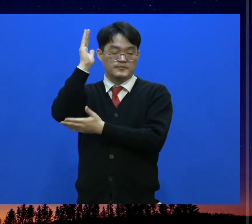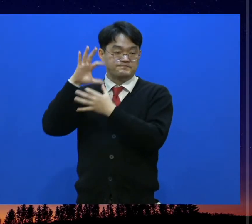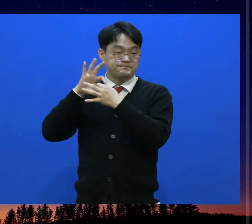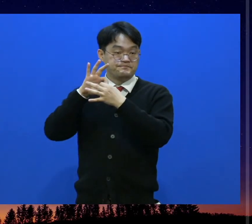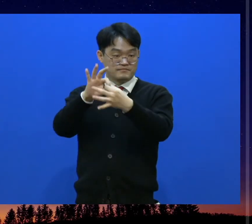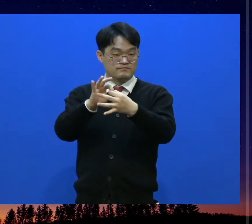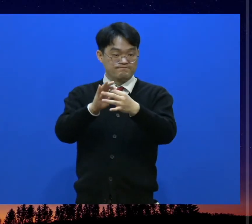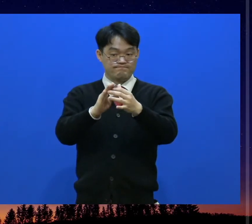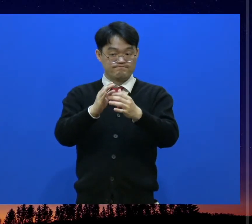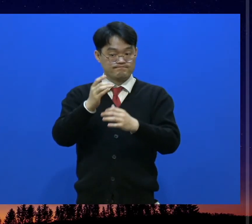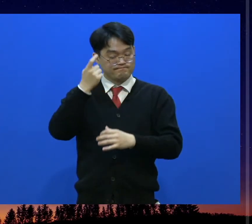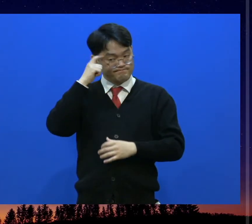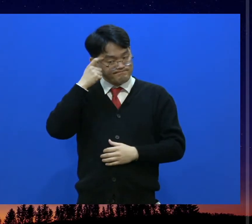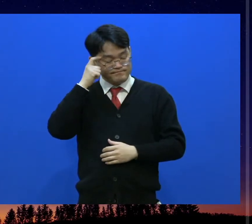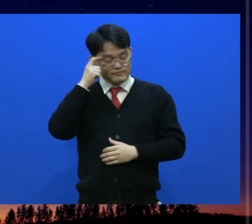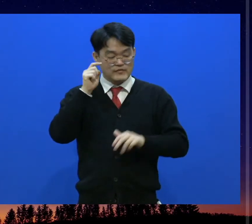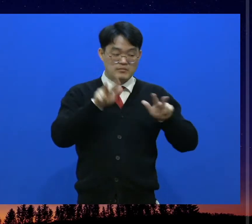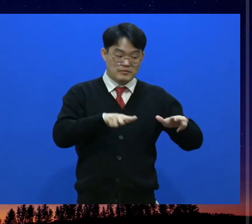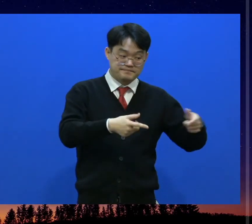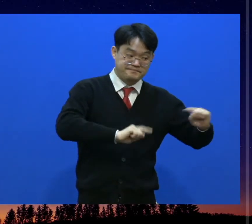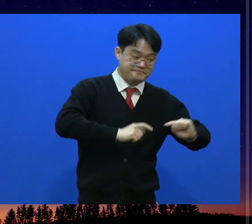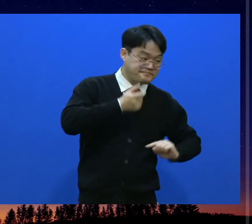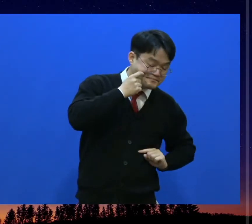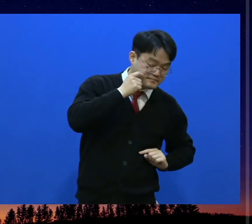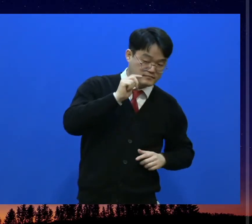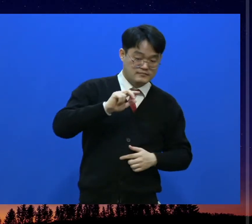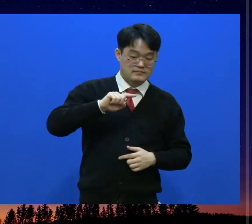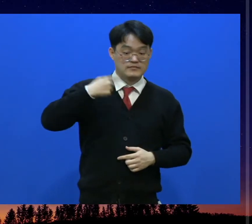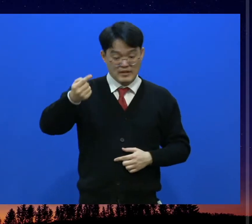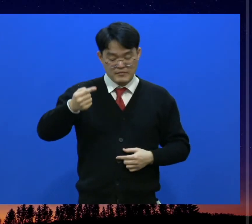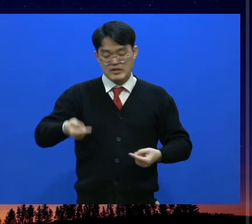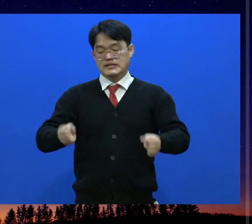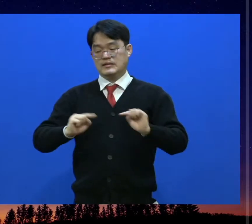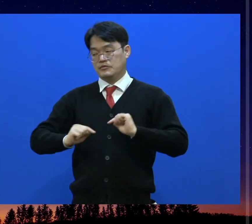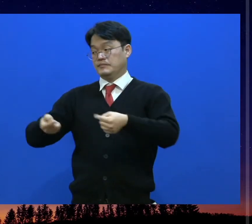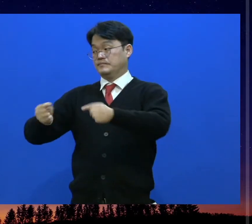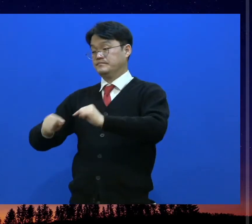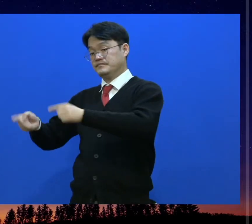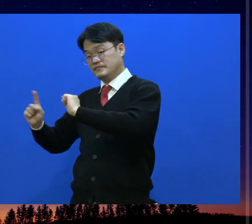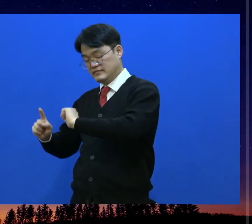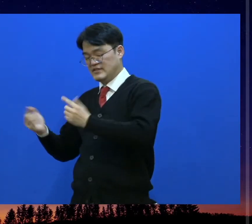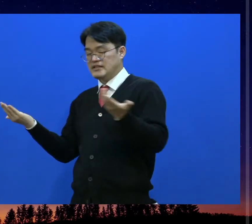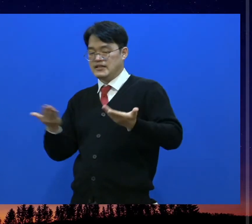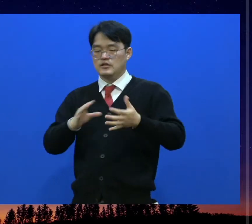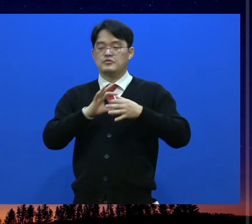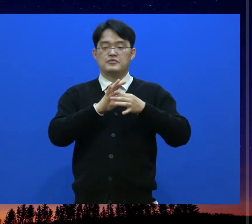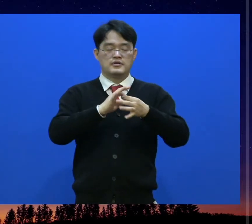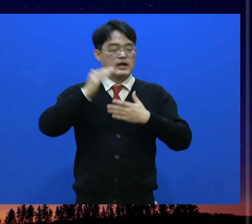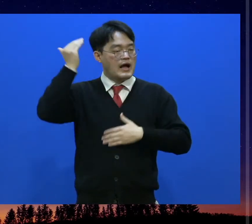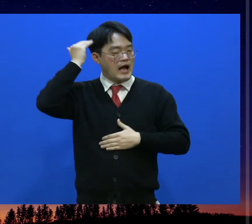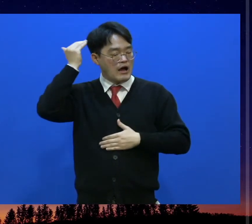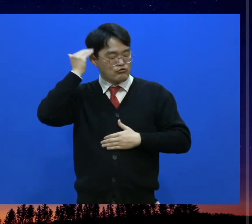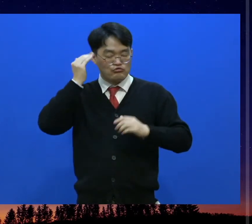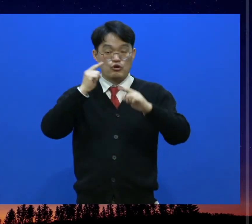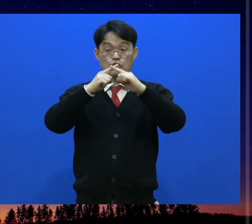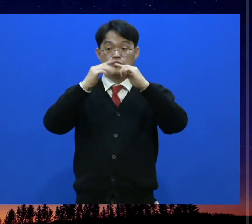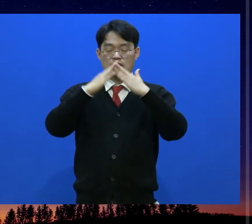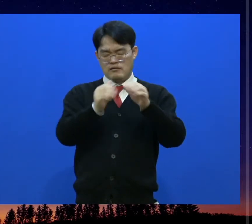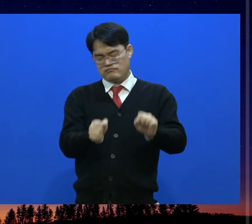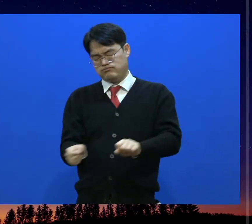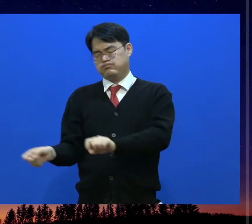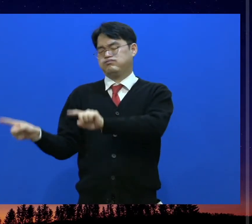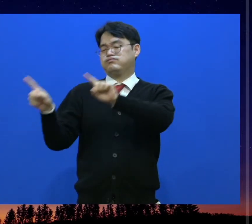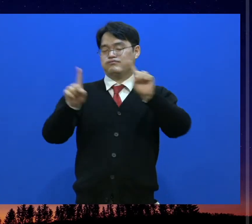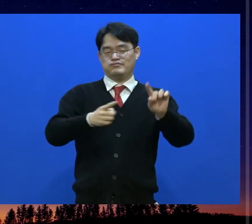오시는 분 다음에 또 오시고, 그렇게 해서 이제 이 일들을 통해서 한국 교회가 다시 한번 일어나기를 원한다.